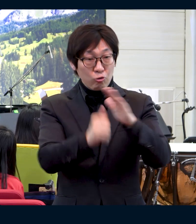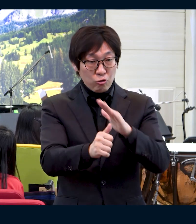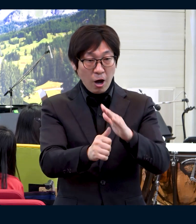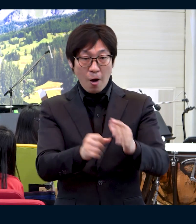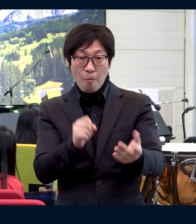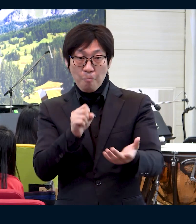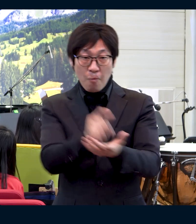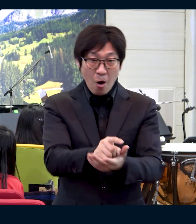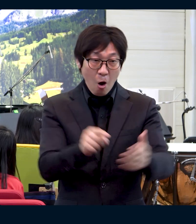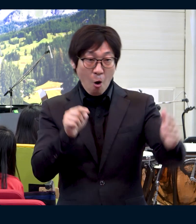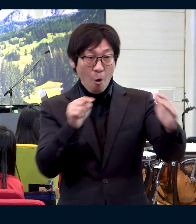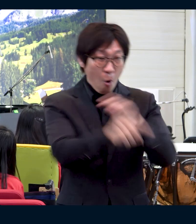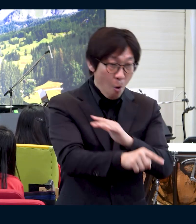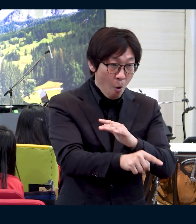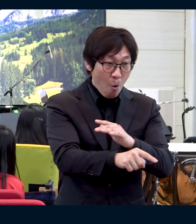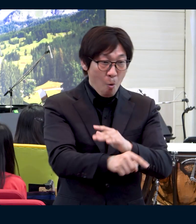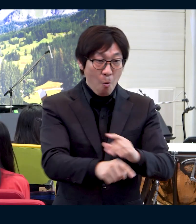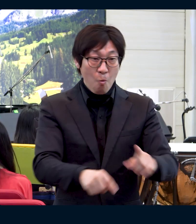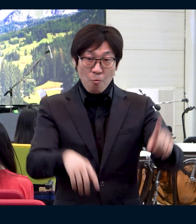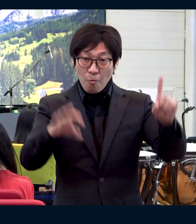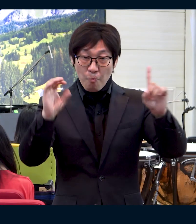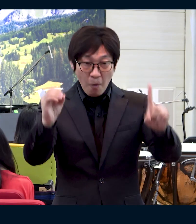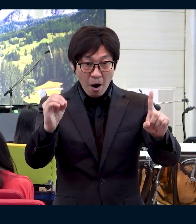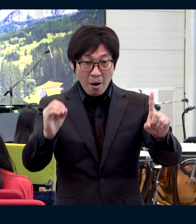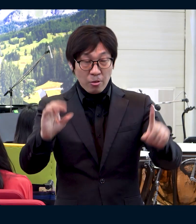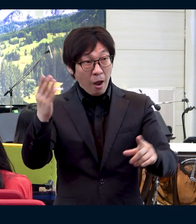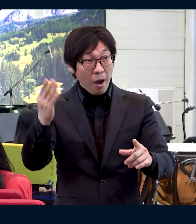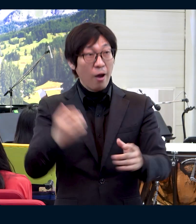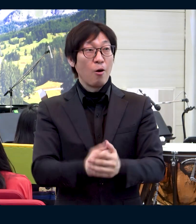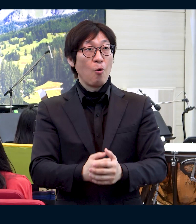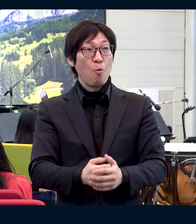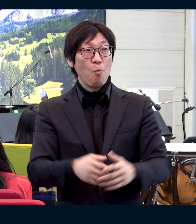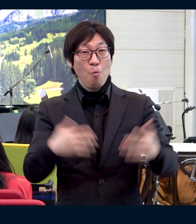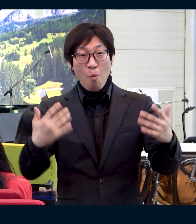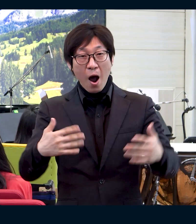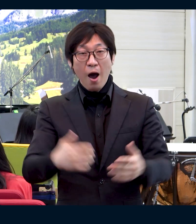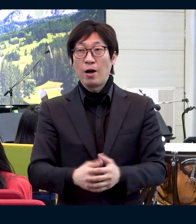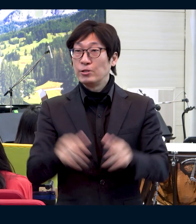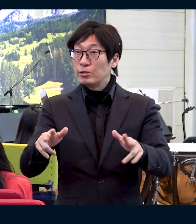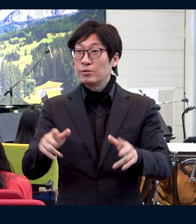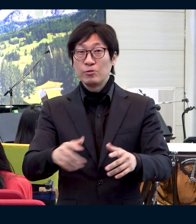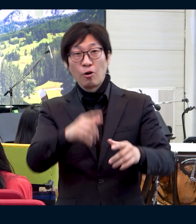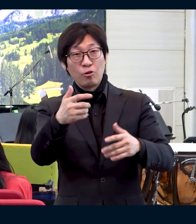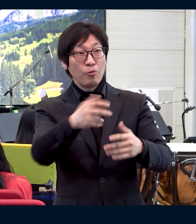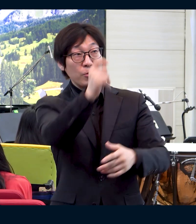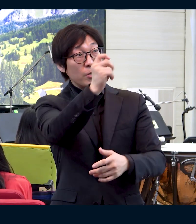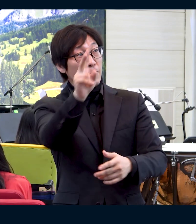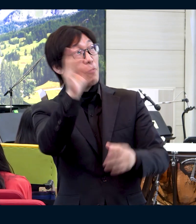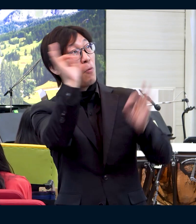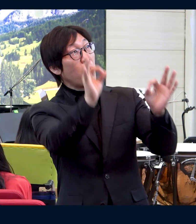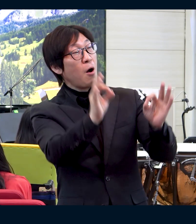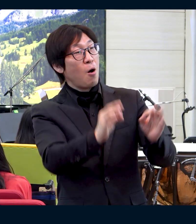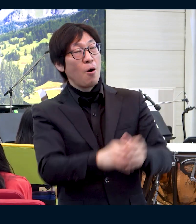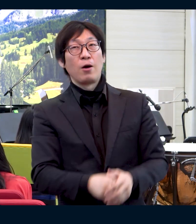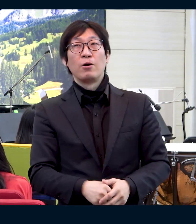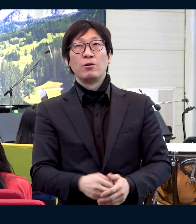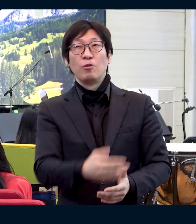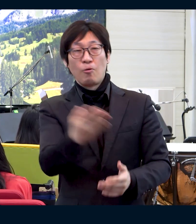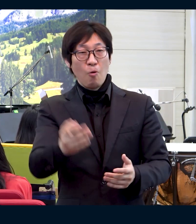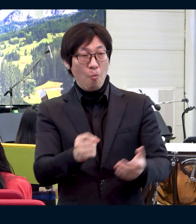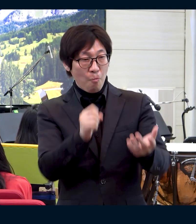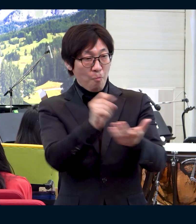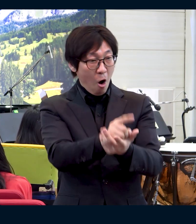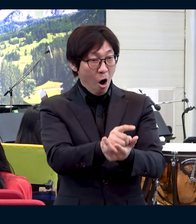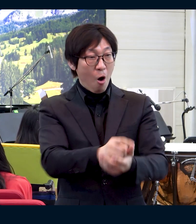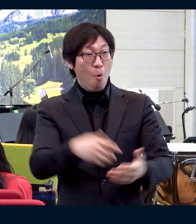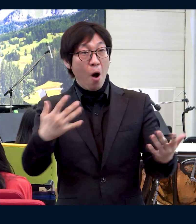시키지 않았지만 여러분들은 아마 이 자리에서 공 넣는 그 장면이 나왔다 그러면 어쨌거나 골을 넣었으니까